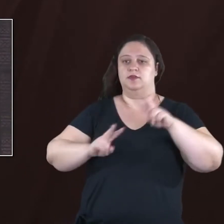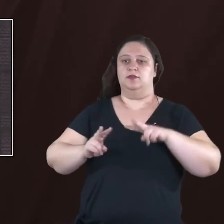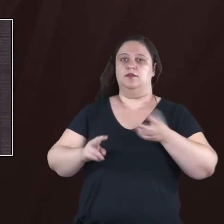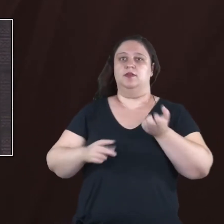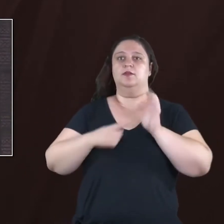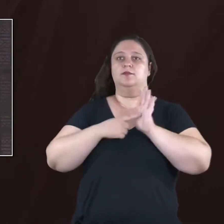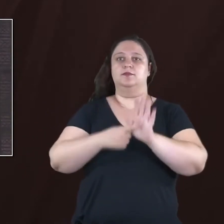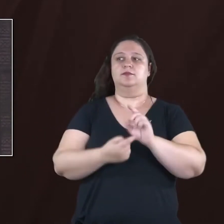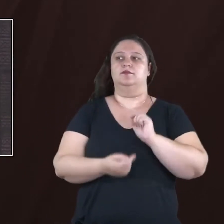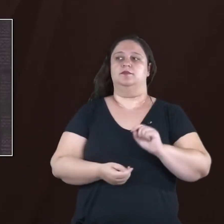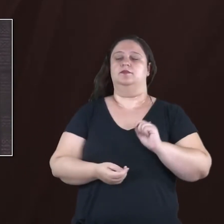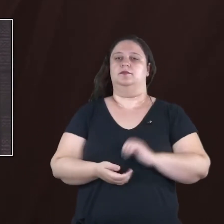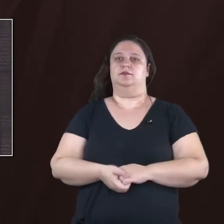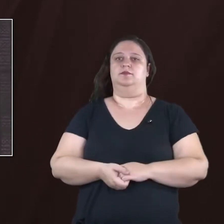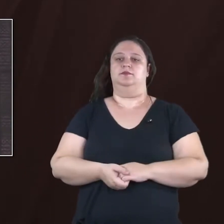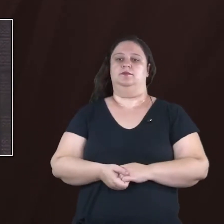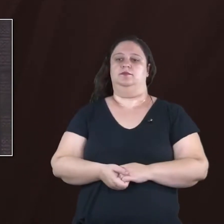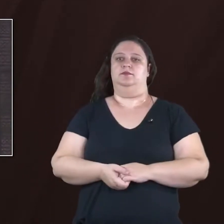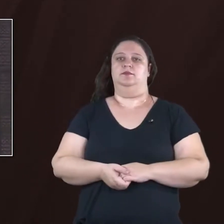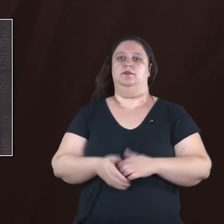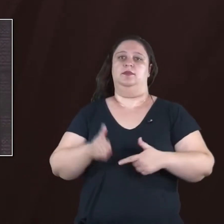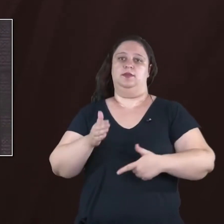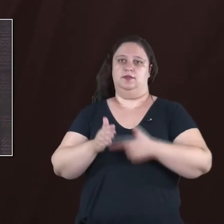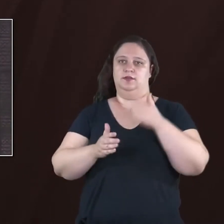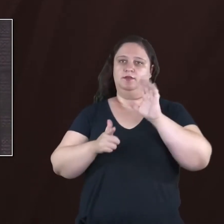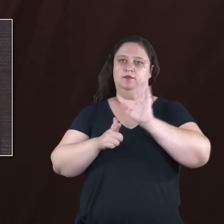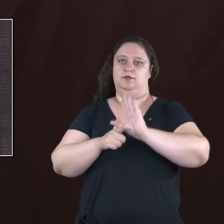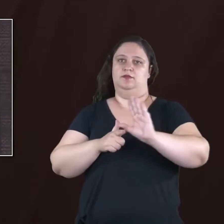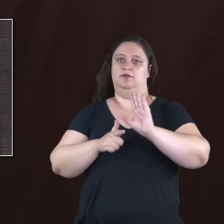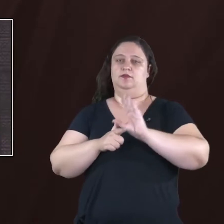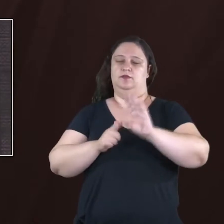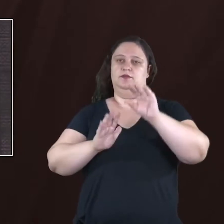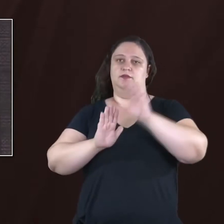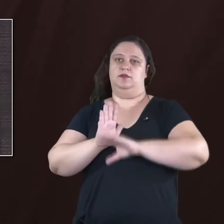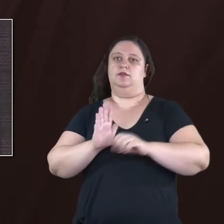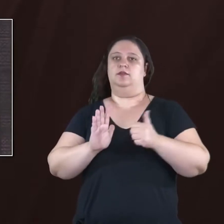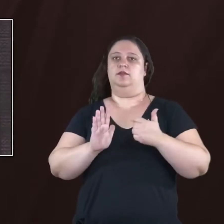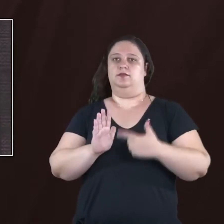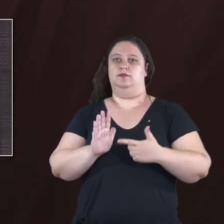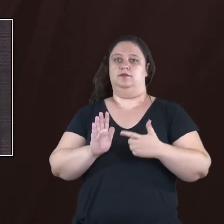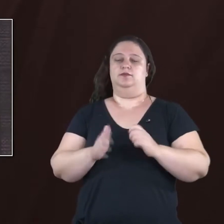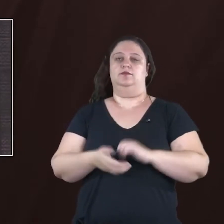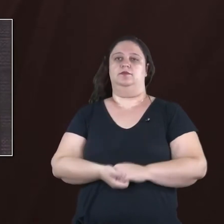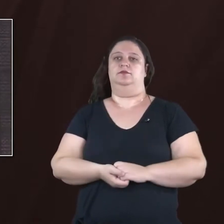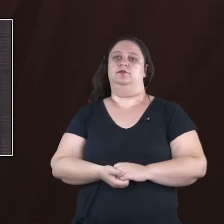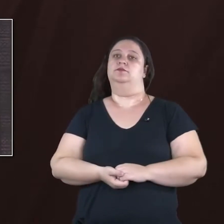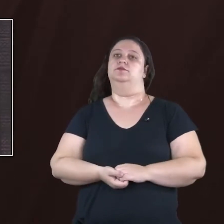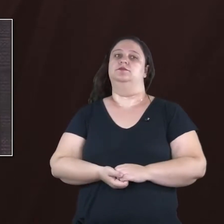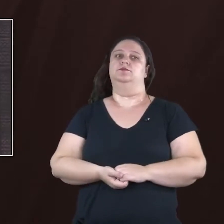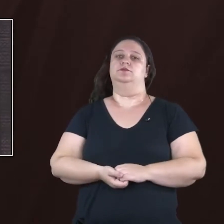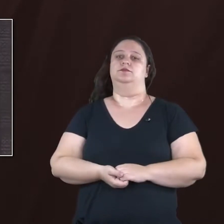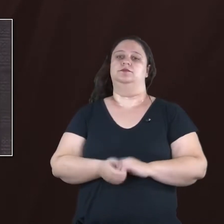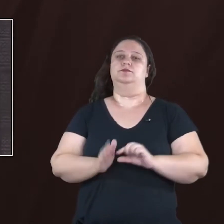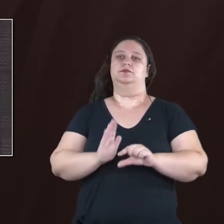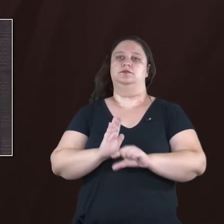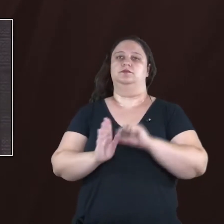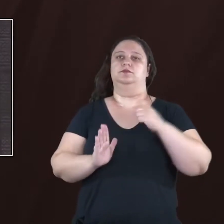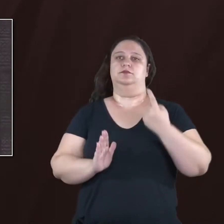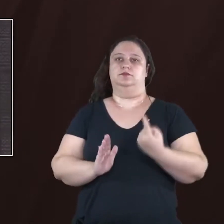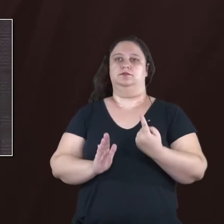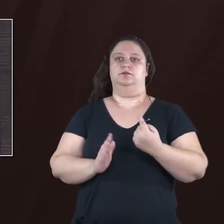mostrar 2 Coríntios 12, 2 Coríntios 12, versículo